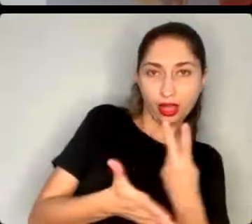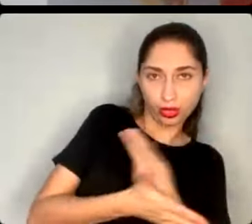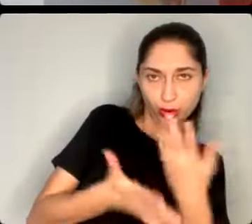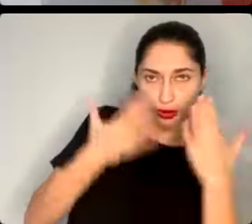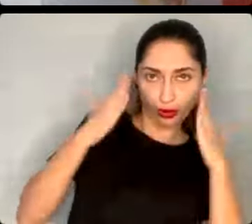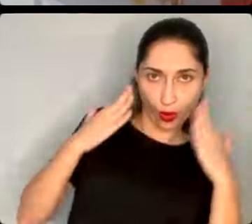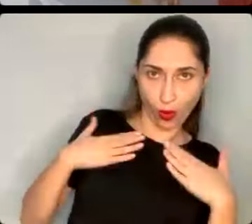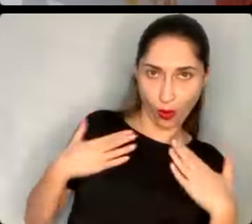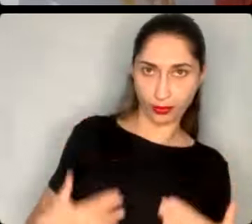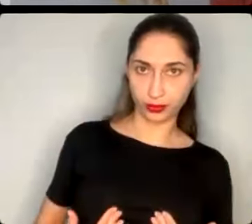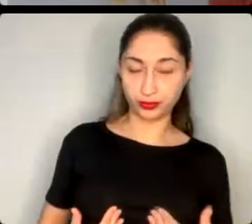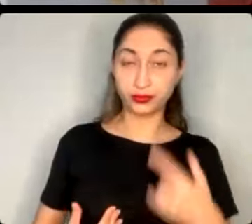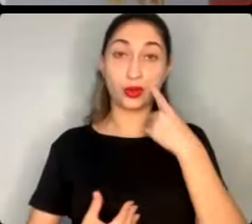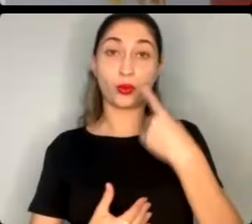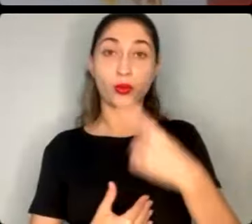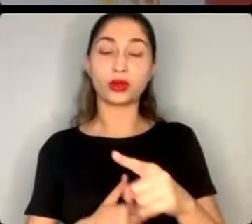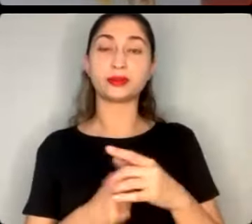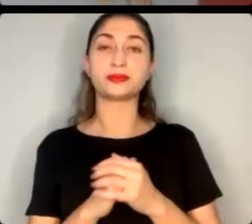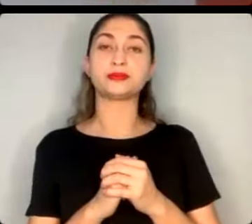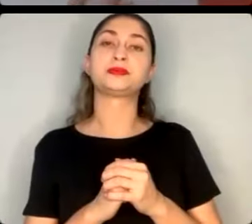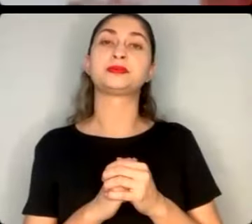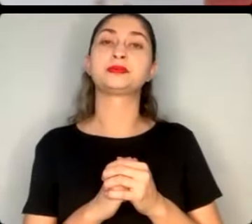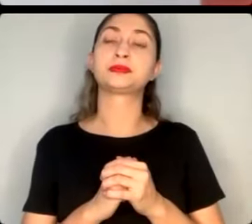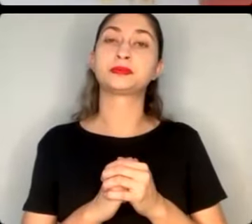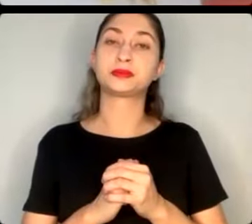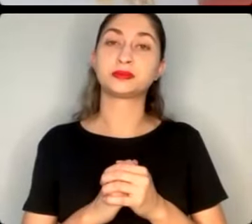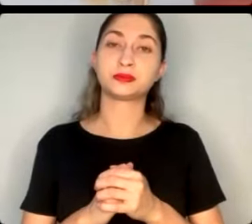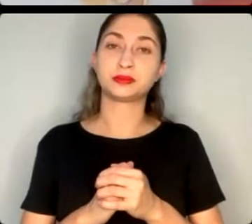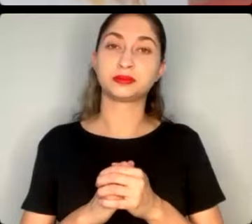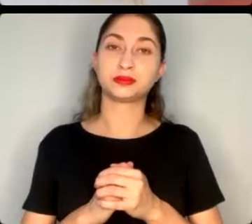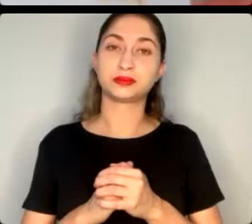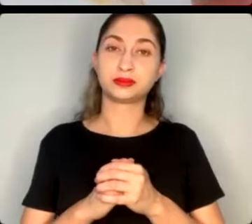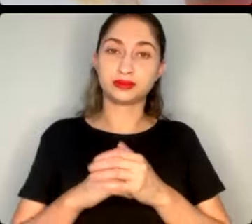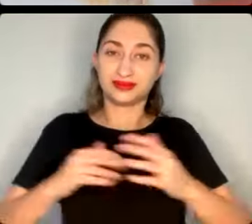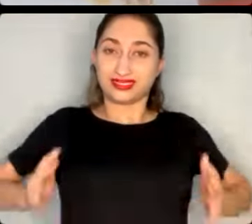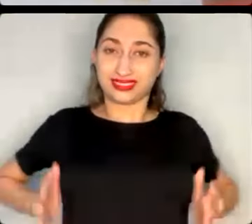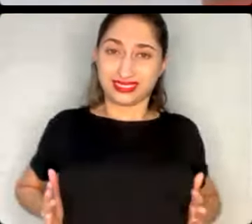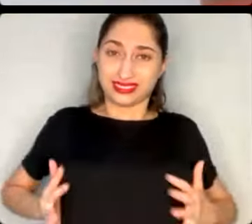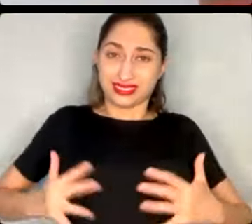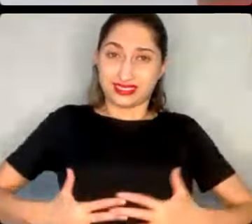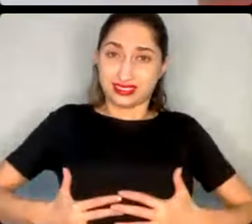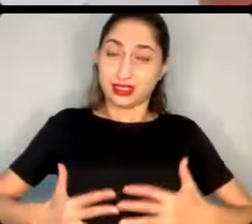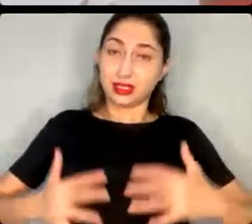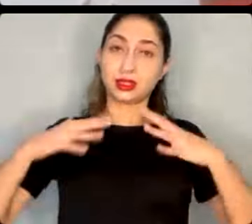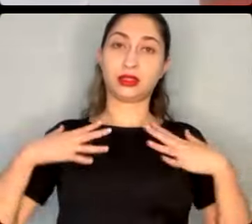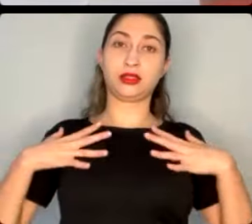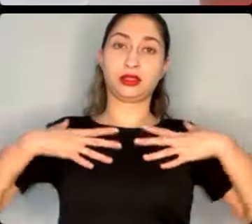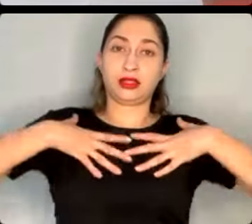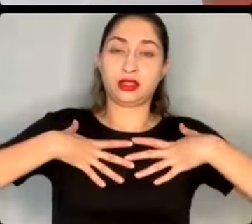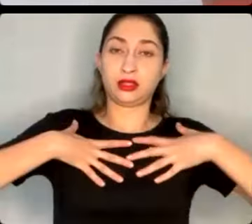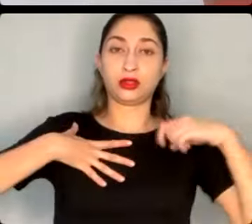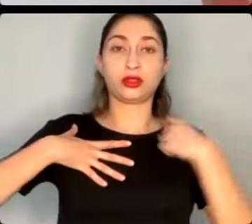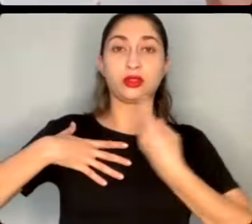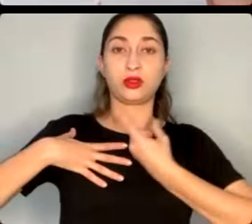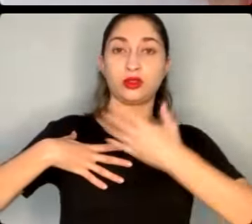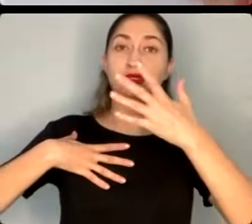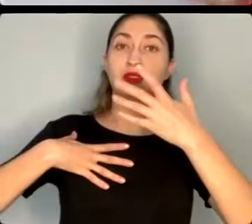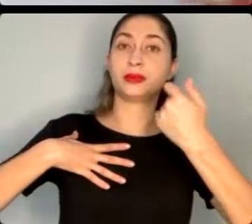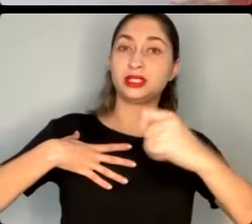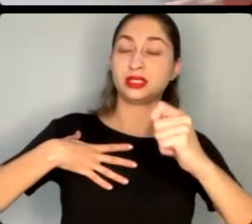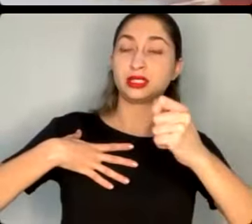a clavícula e a escápula, os membros superiores, né? Os braços. A